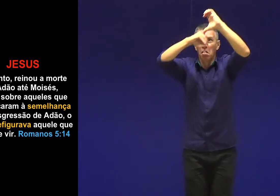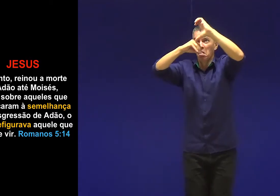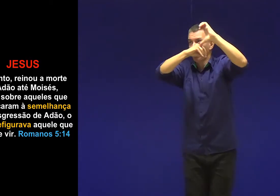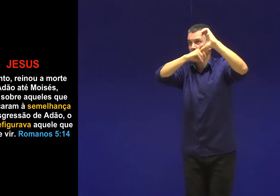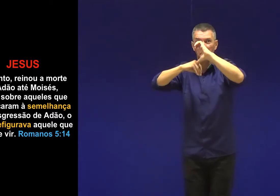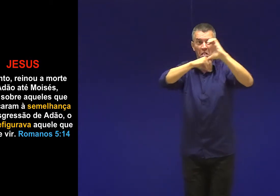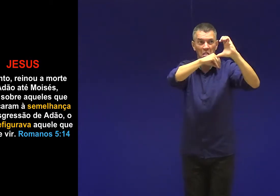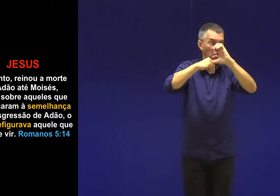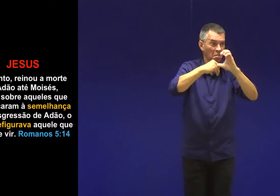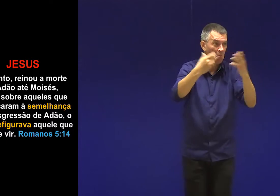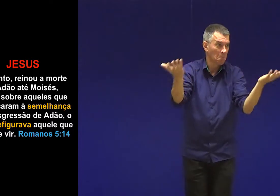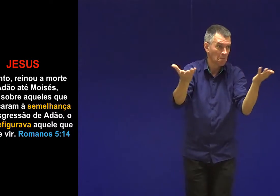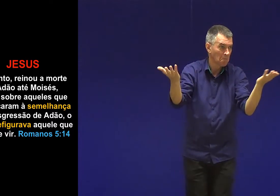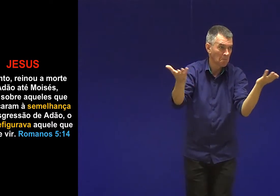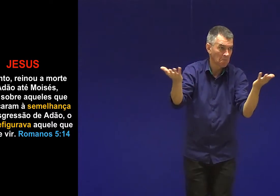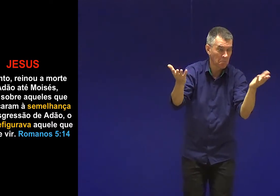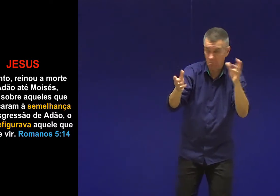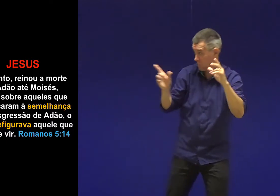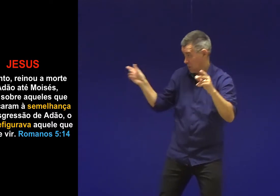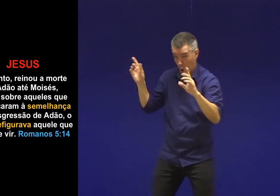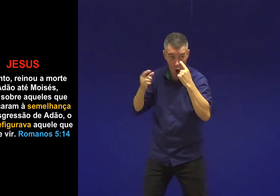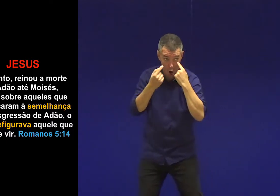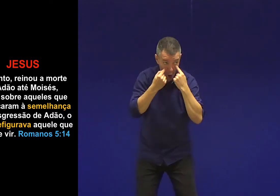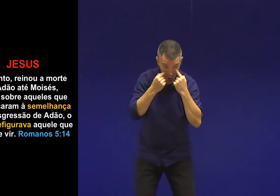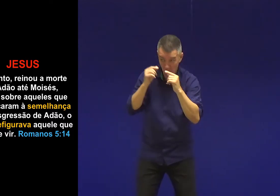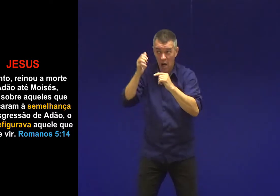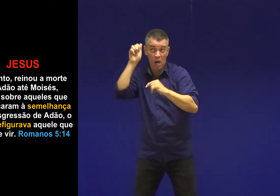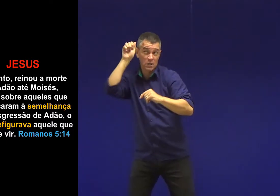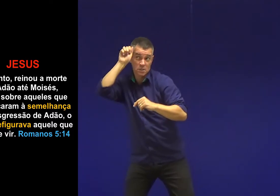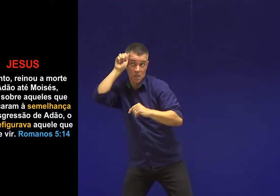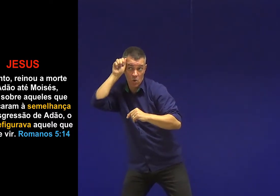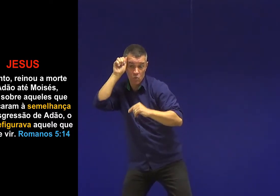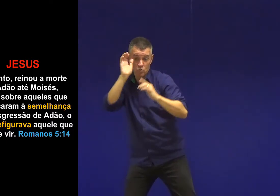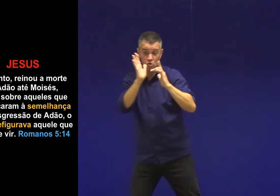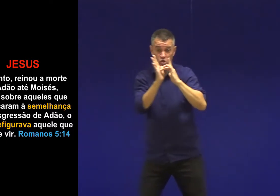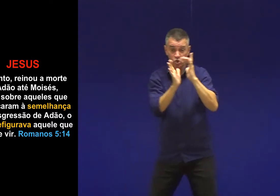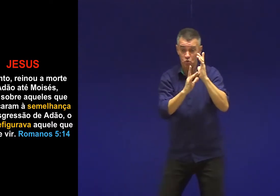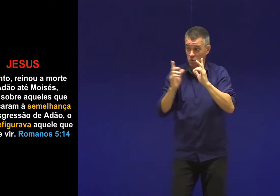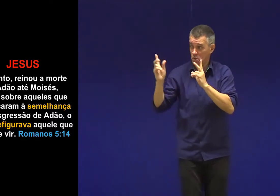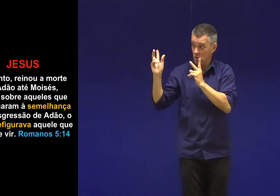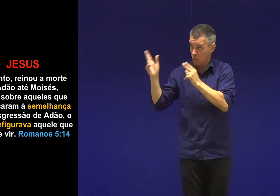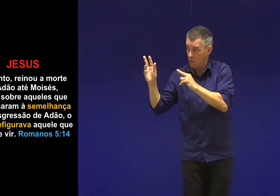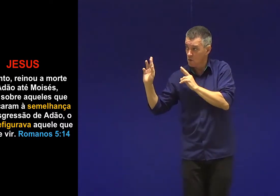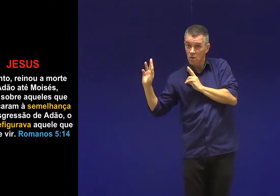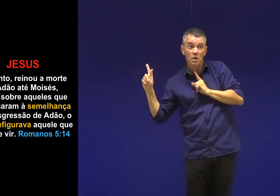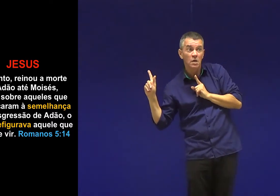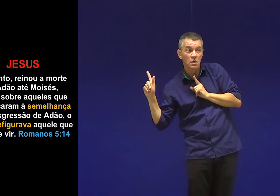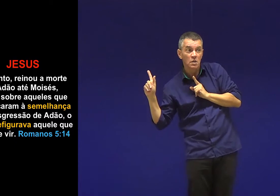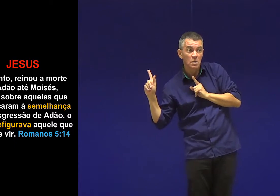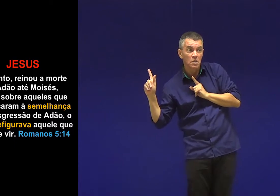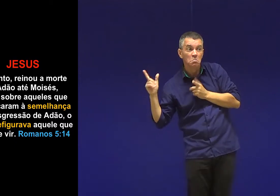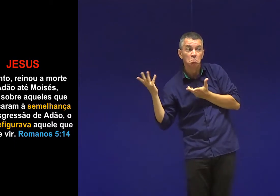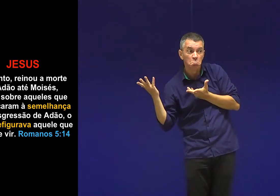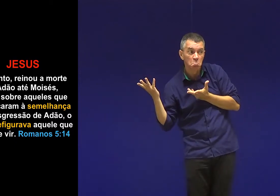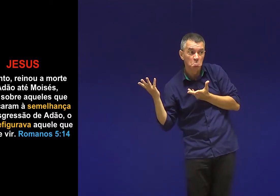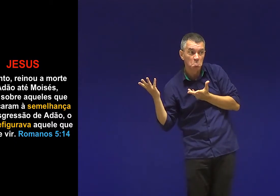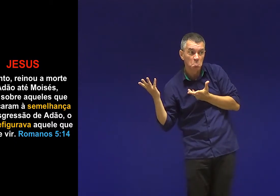Estou vendo um monte de interrogação aqui. Mas olha só. Adão e Jesus eram iguais ou